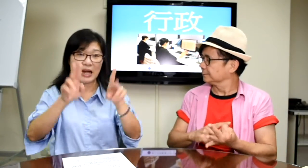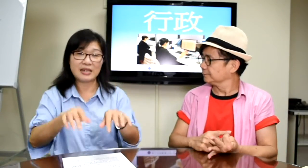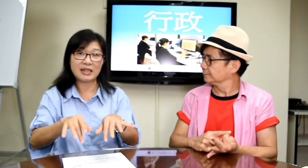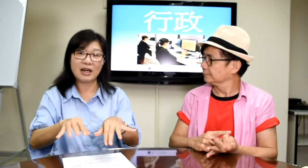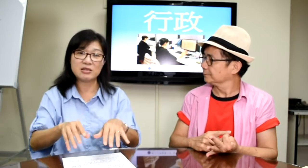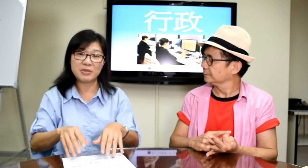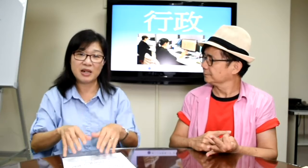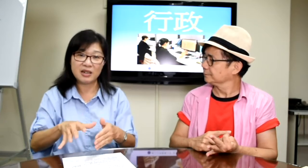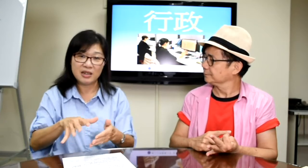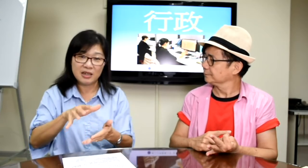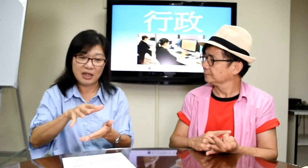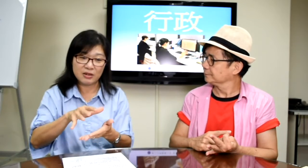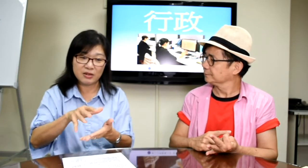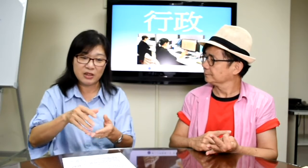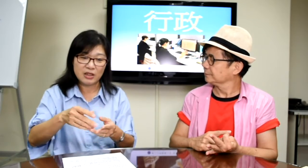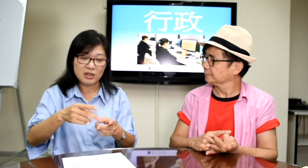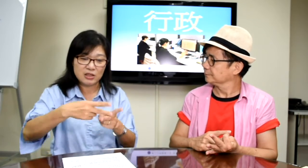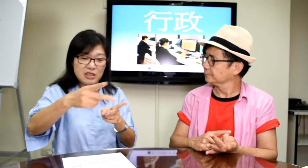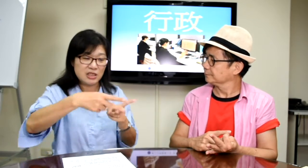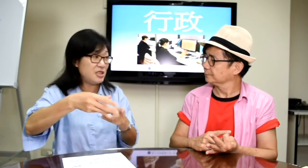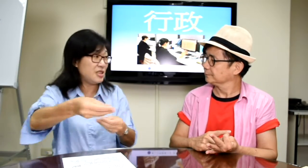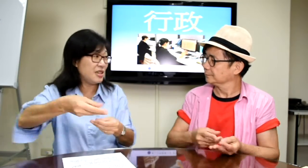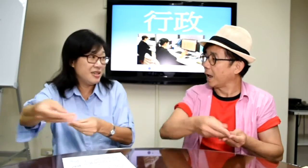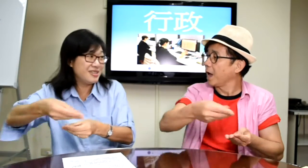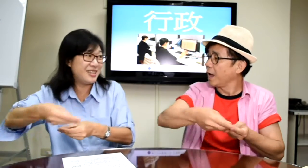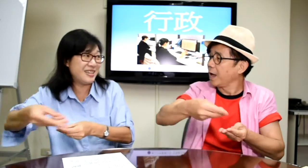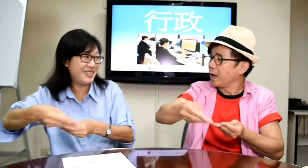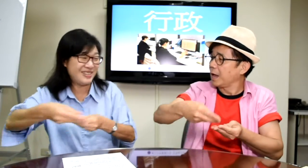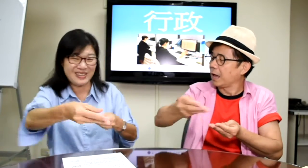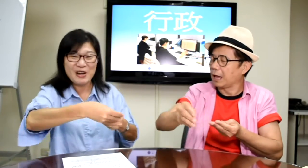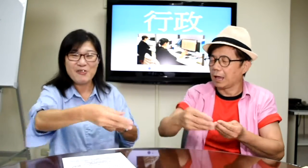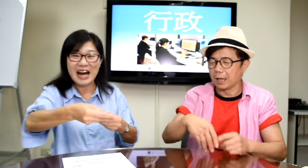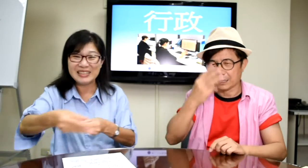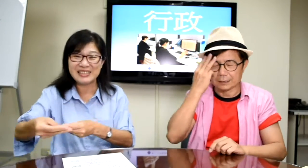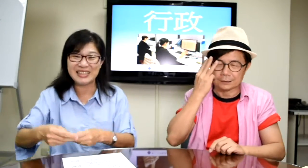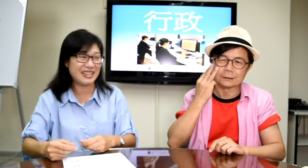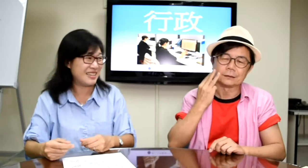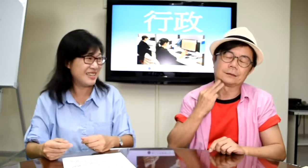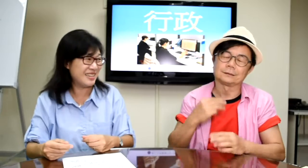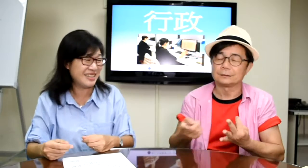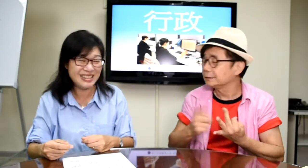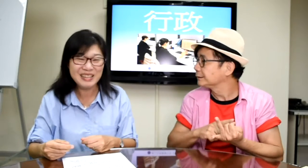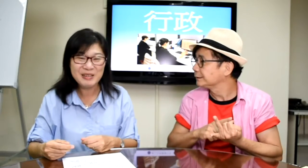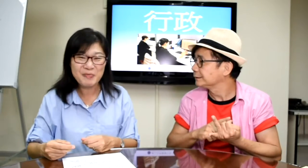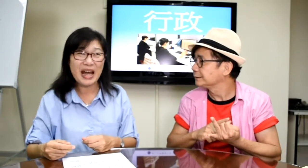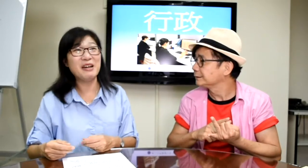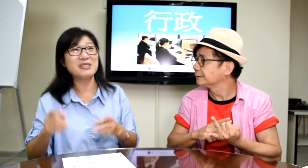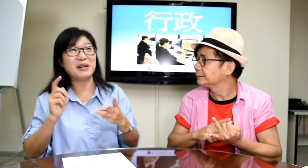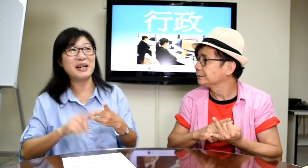打电脑还有什么，还有寄信，发信，还有什么？